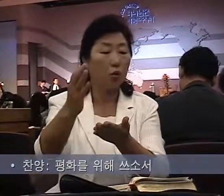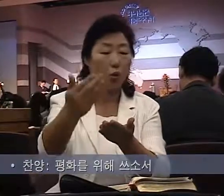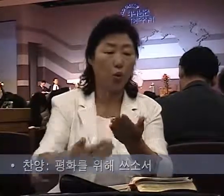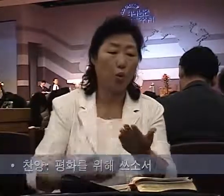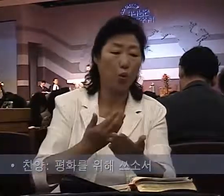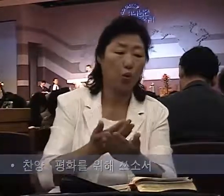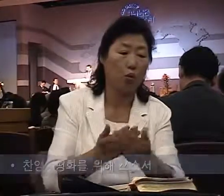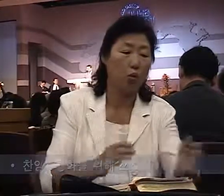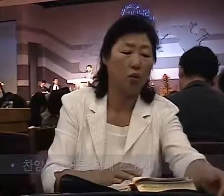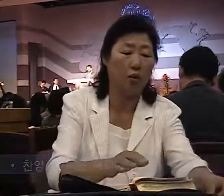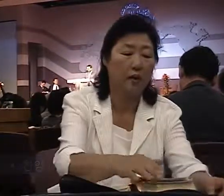찬양을 드리겠습니다.